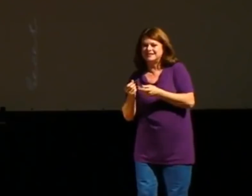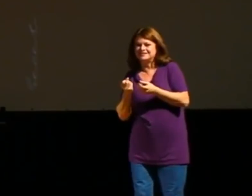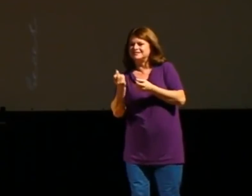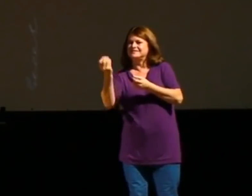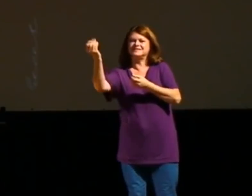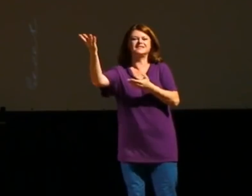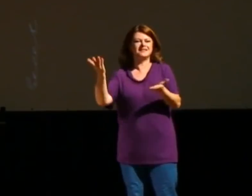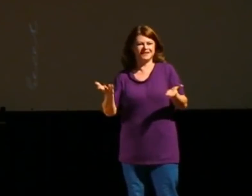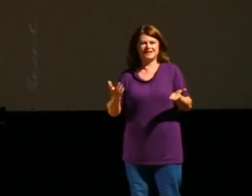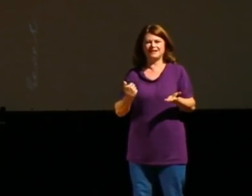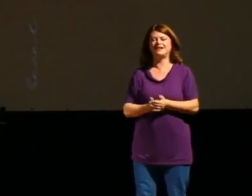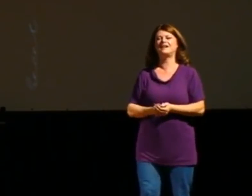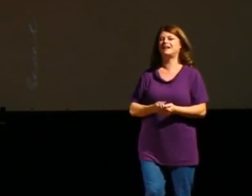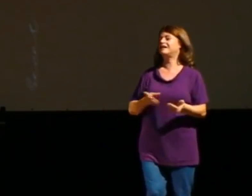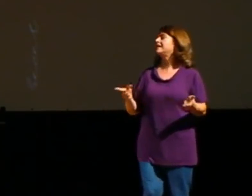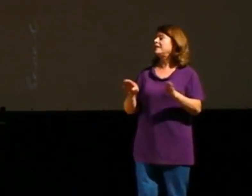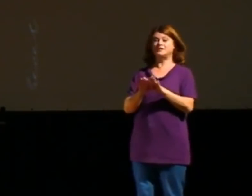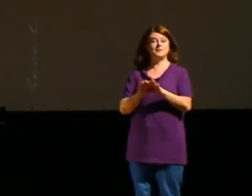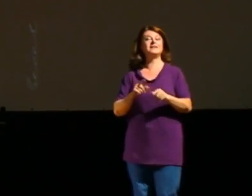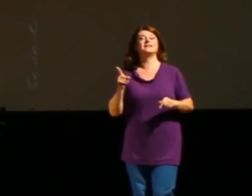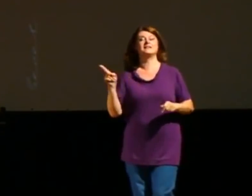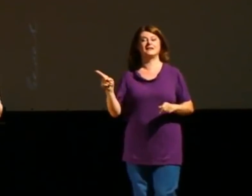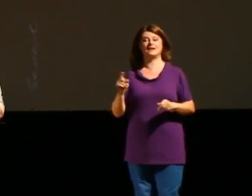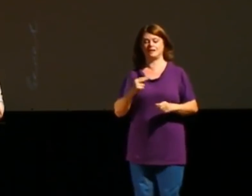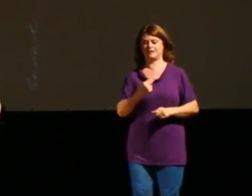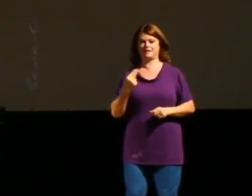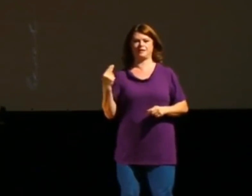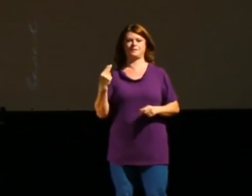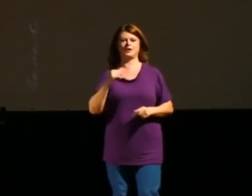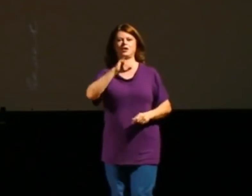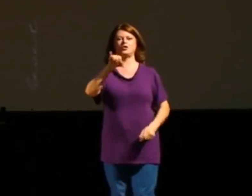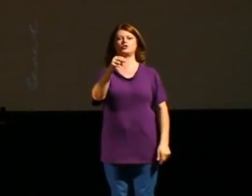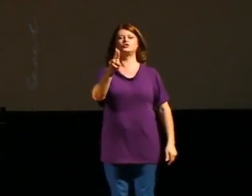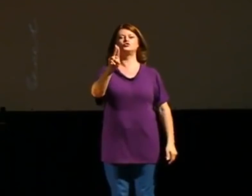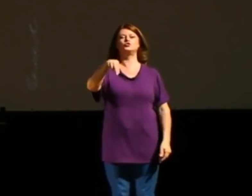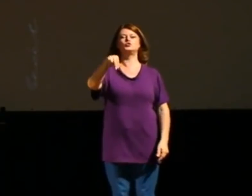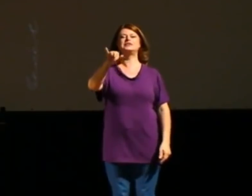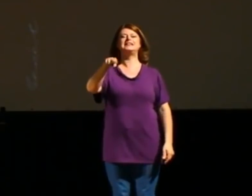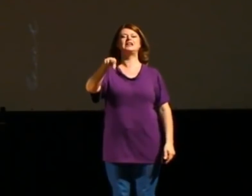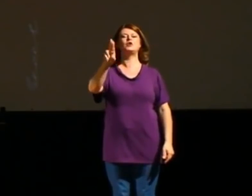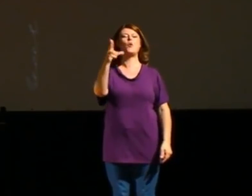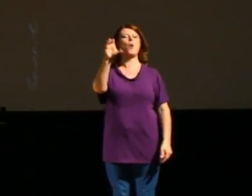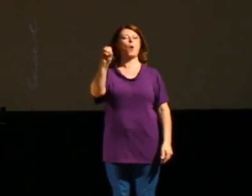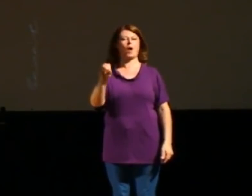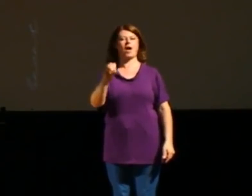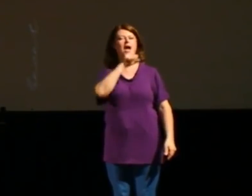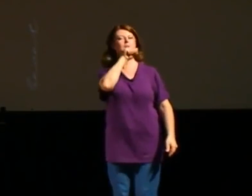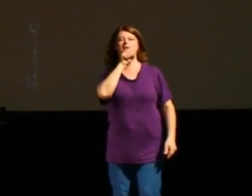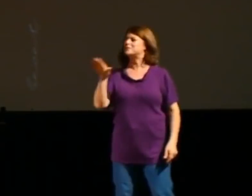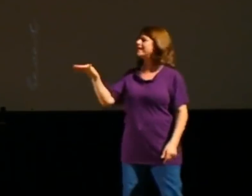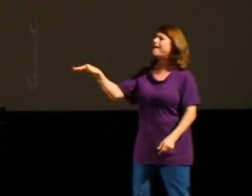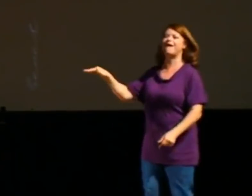pastor, de lobo, mas lá em casa eu sou Juninho, e para minha mãe, eu não sou pastor. Eu sou o